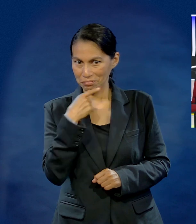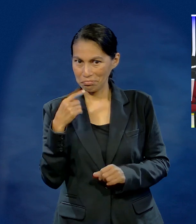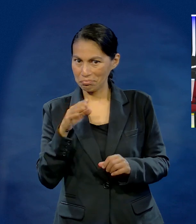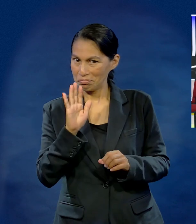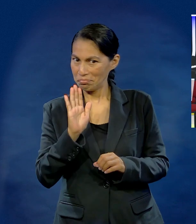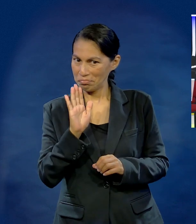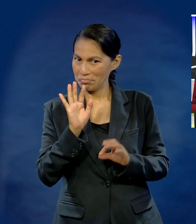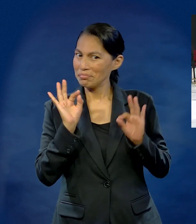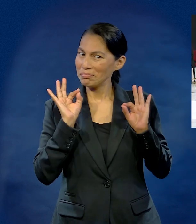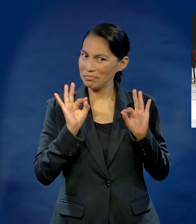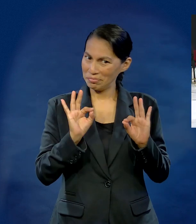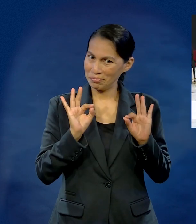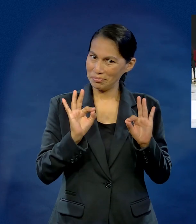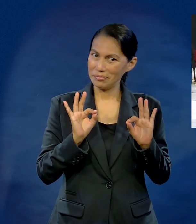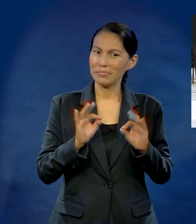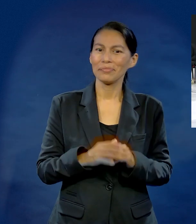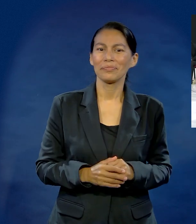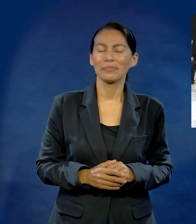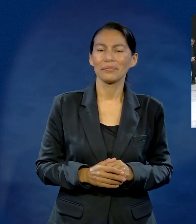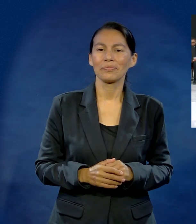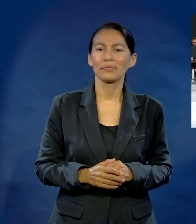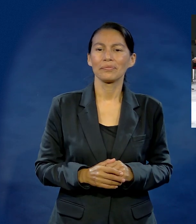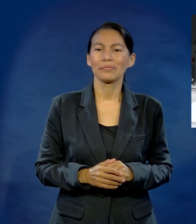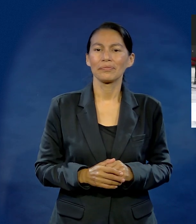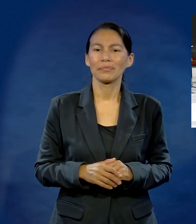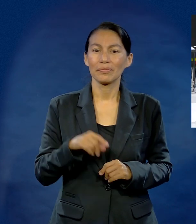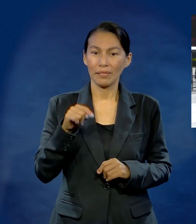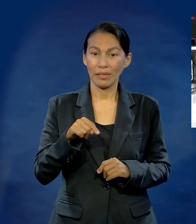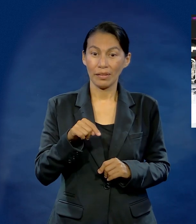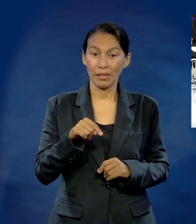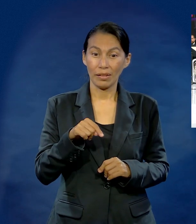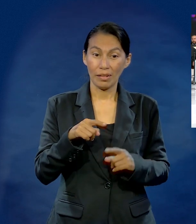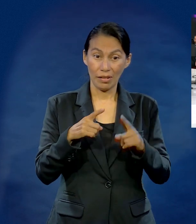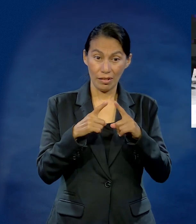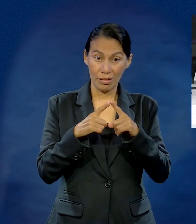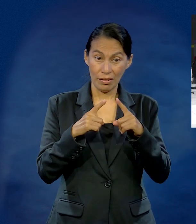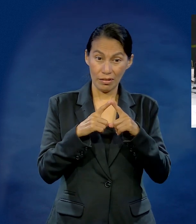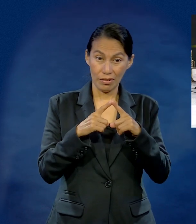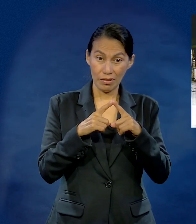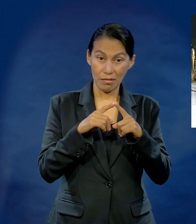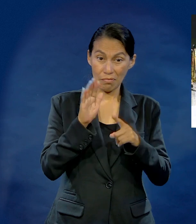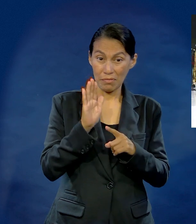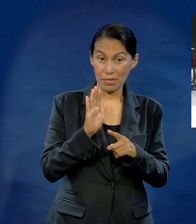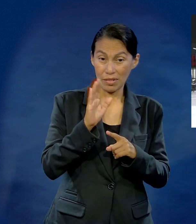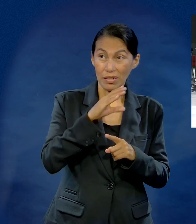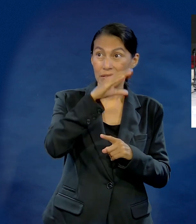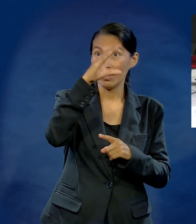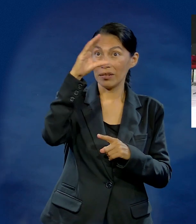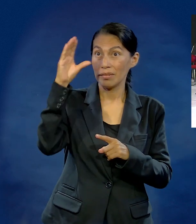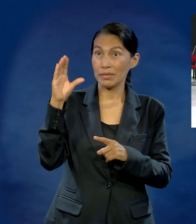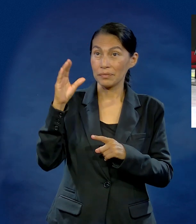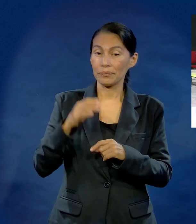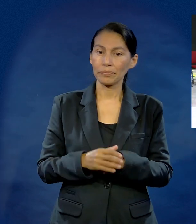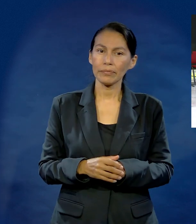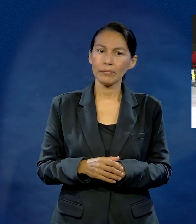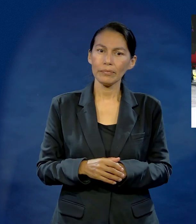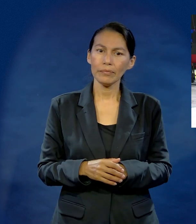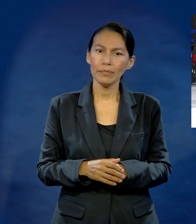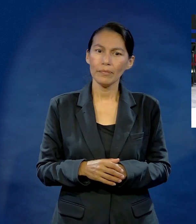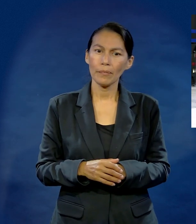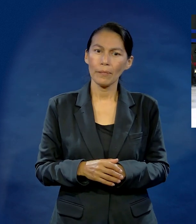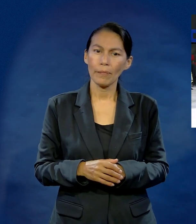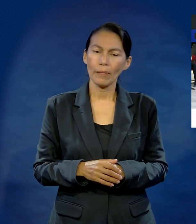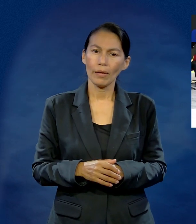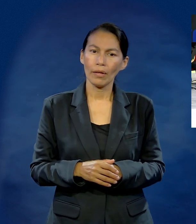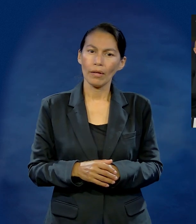Siempre será un buen resultado. Tres, aprendamos de nuestros errores. Y cuatro, liberémonos en